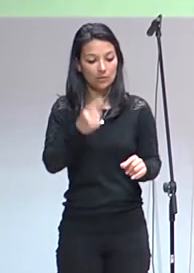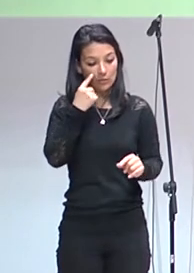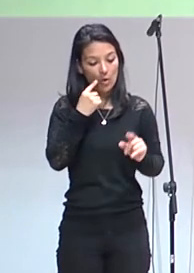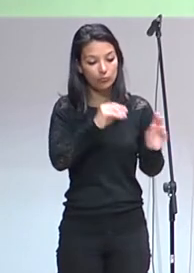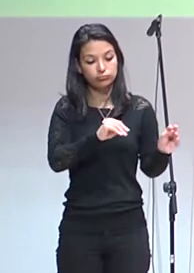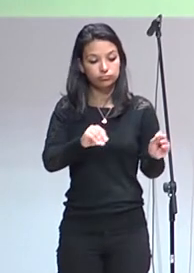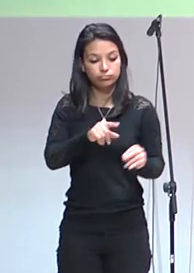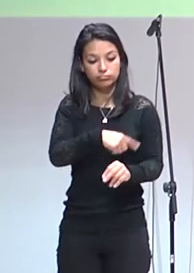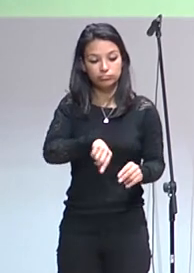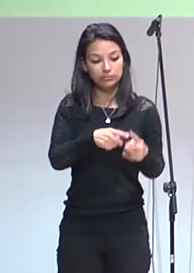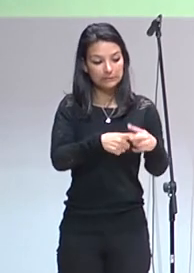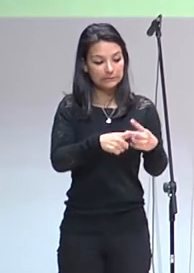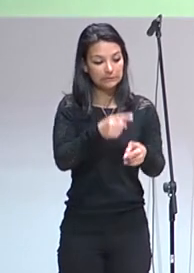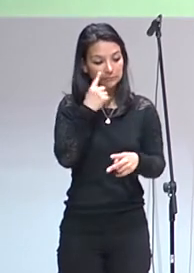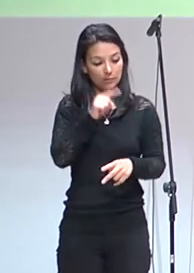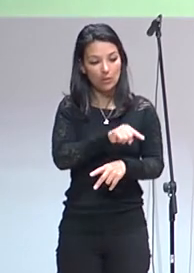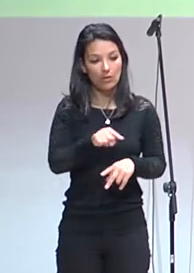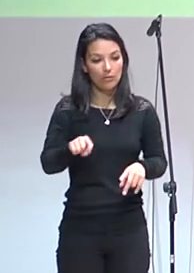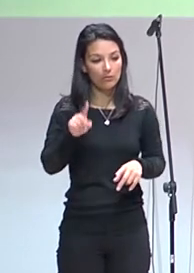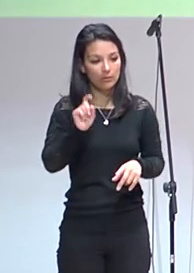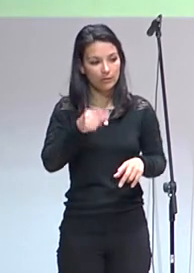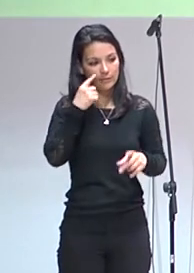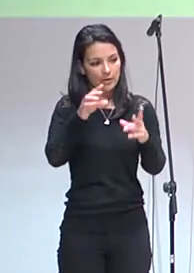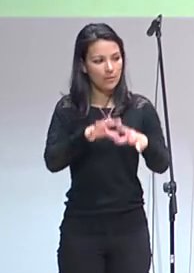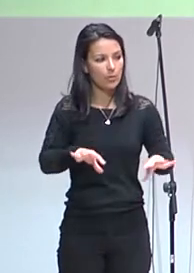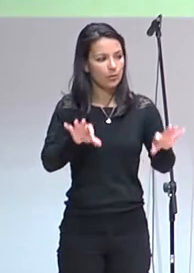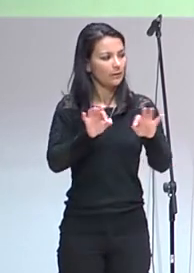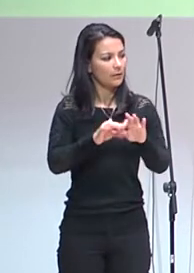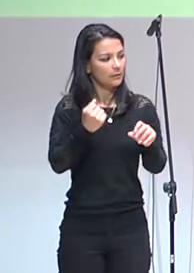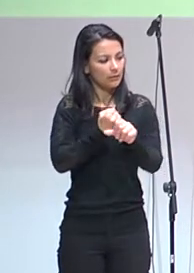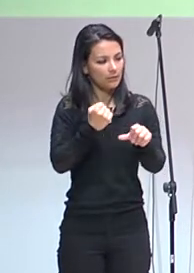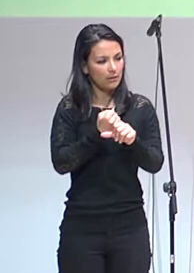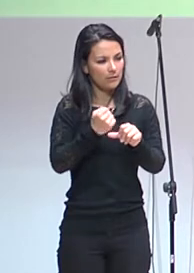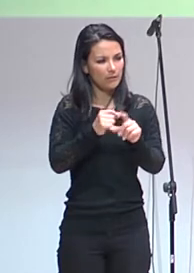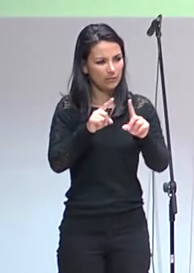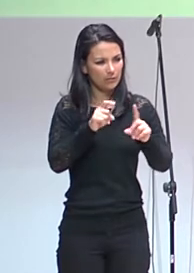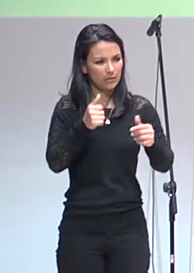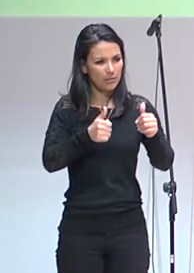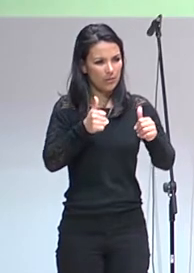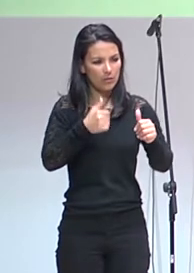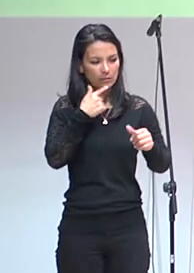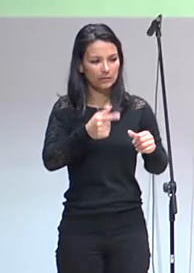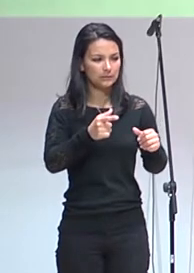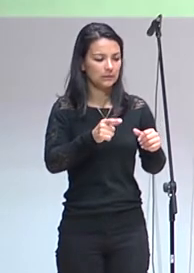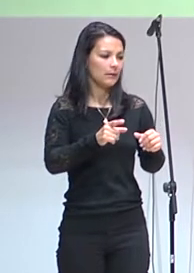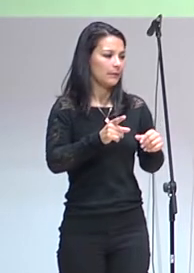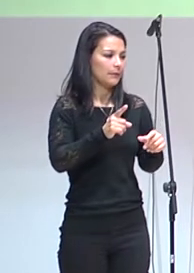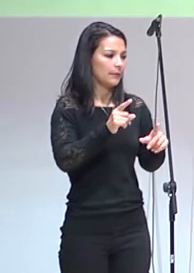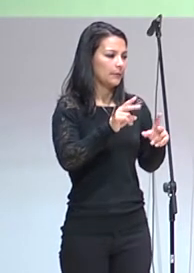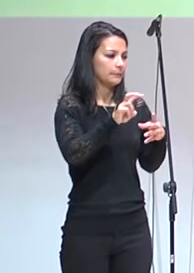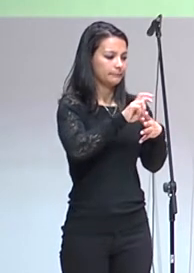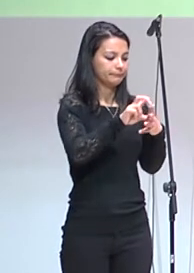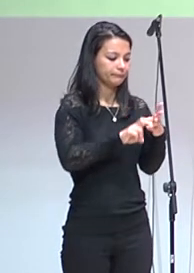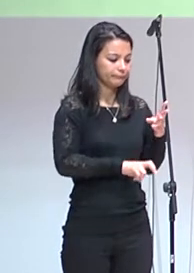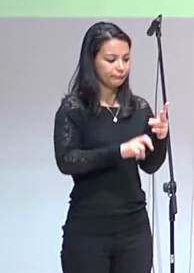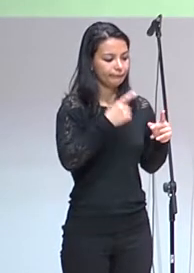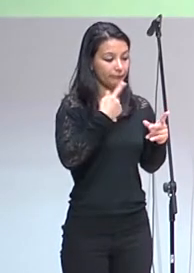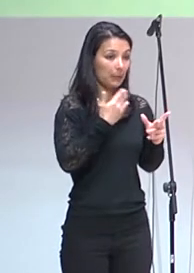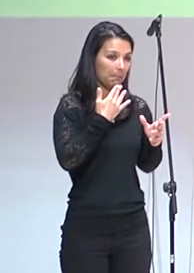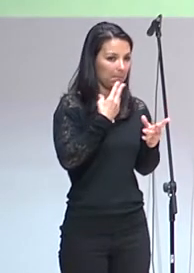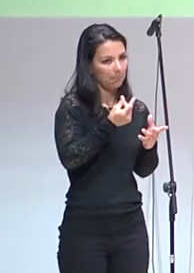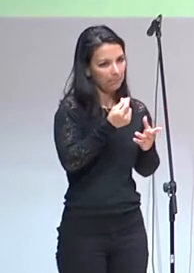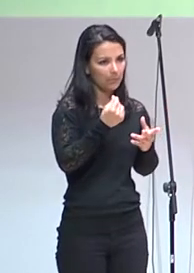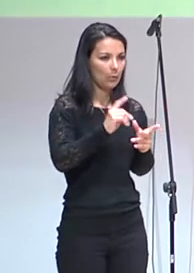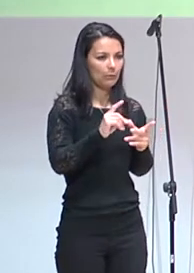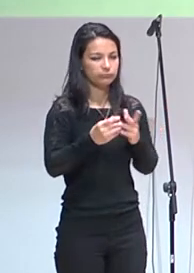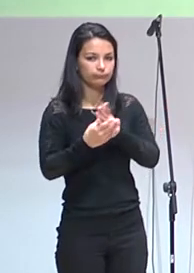importante que se trabajara sobre la historia de las clases populares o las clases bajas. Para el trabajo tuvimos en cuenta